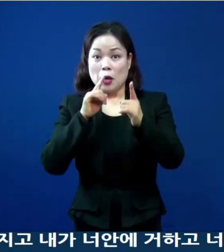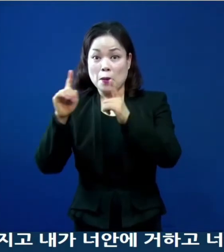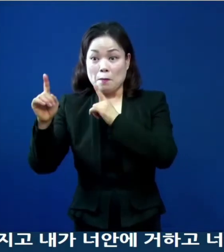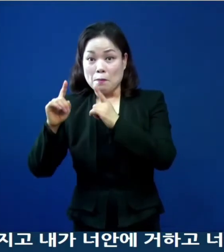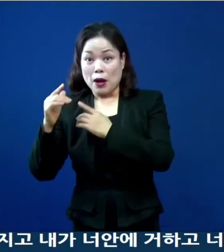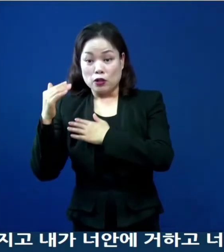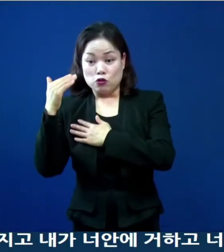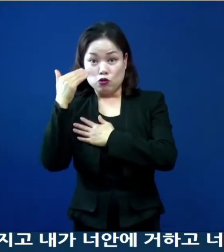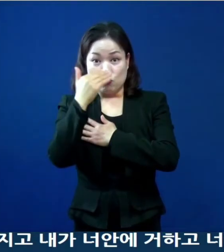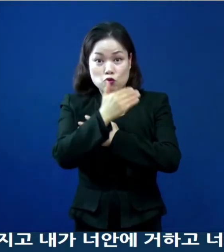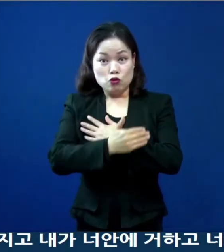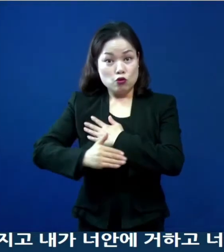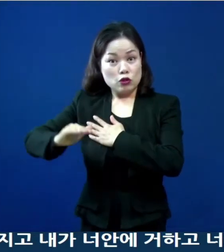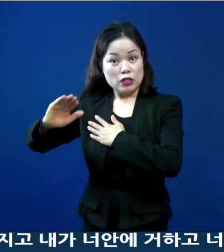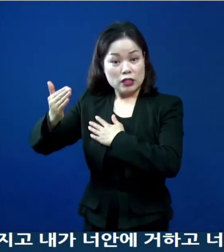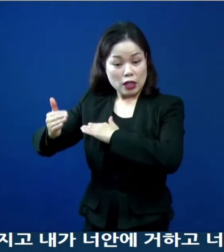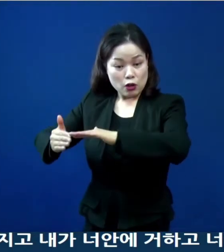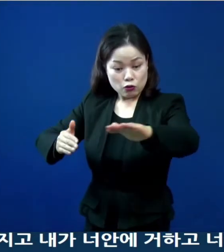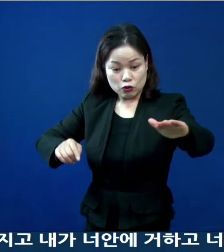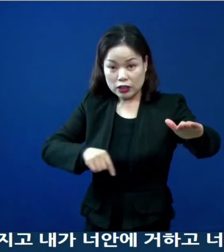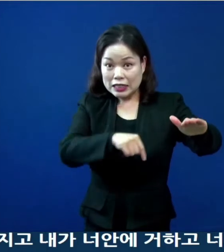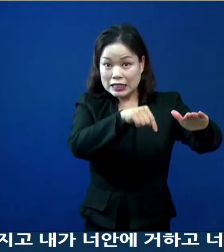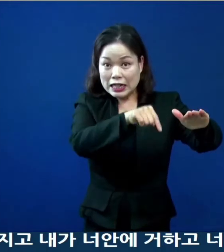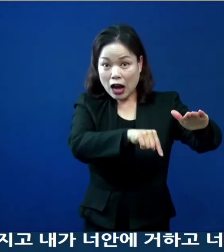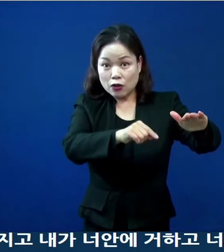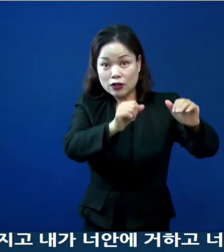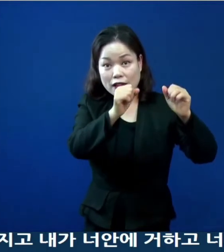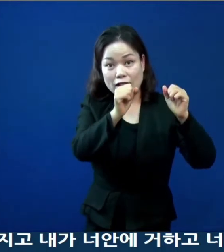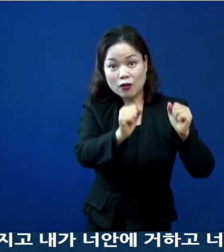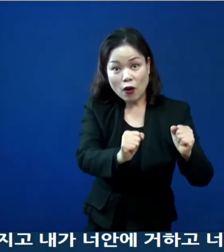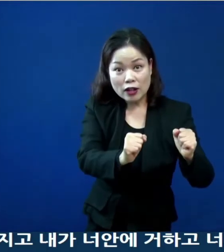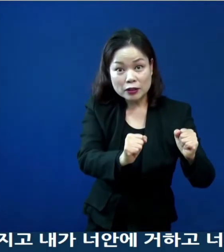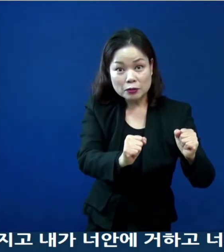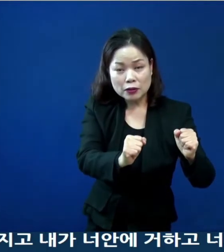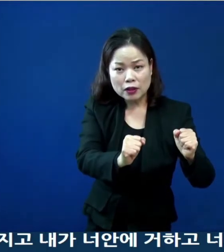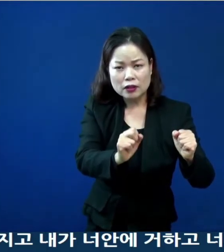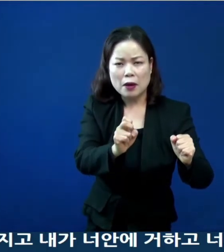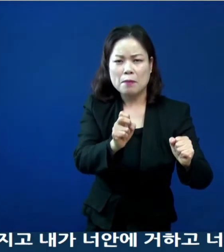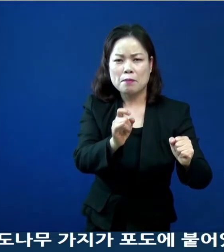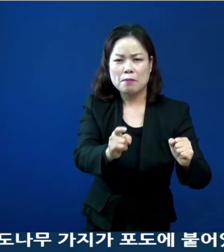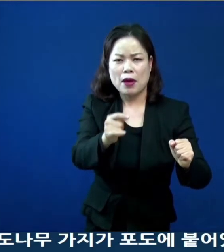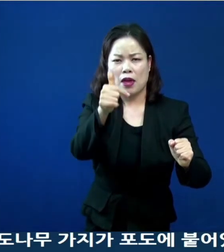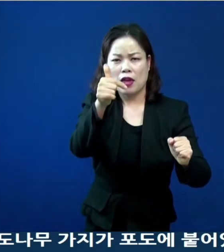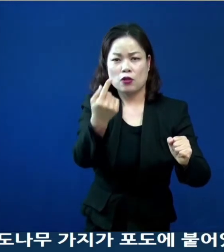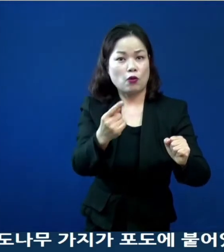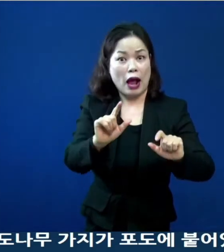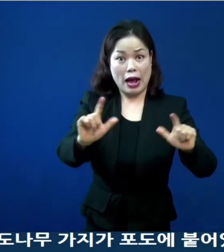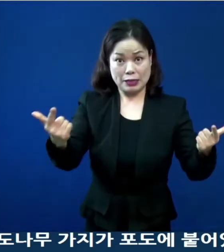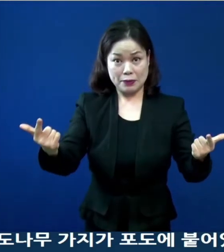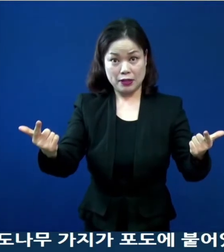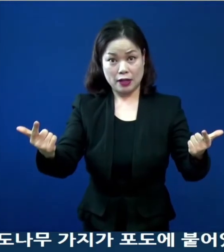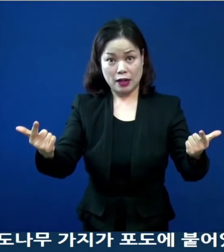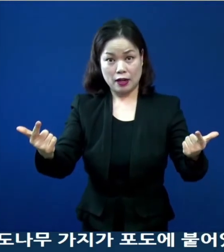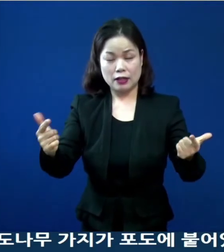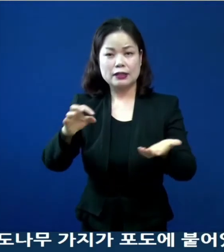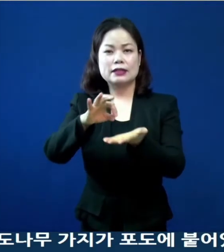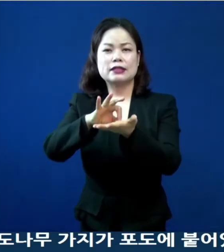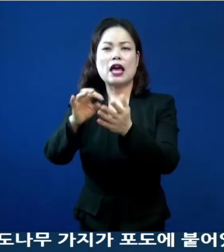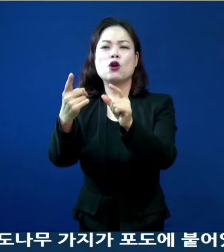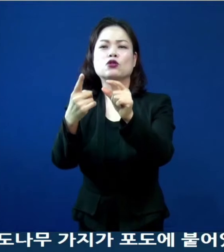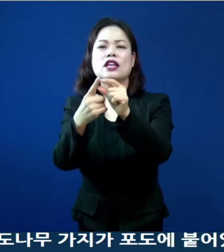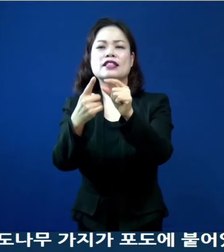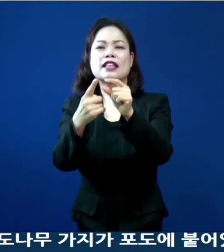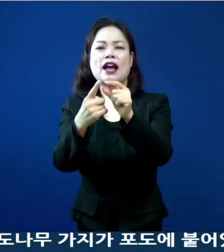말씀이 육신이 되어 우리 가운데 거하심에는 메노가 아닙니다. 여기에 사용된